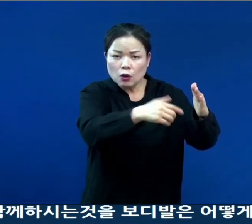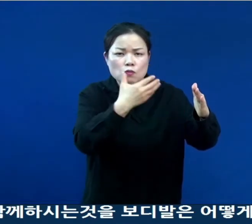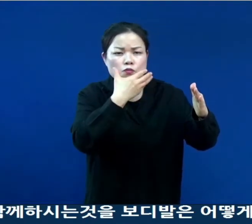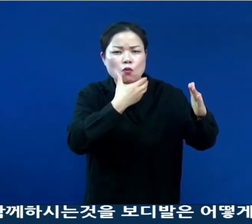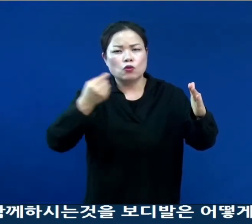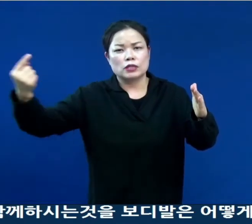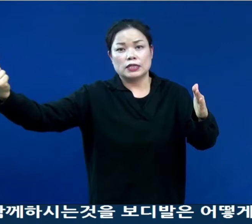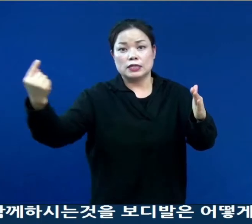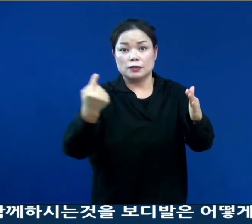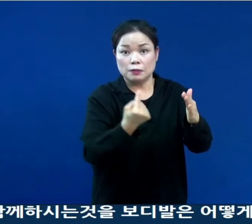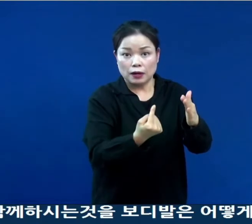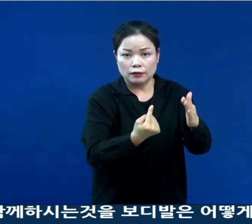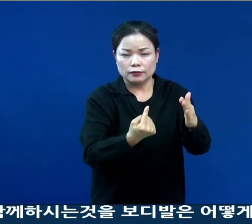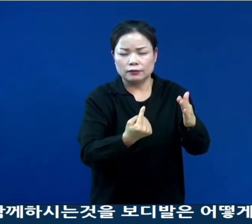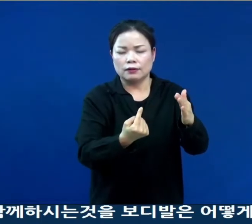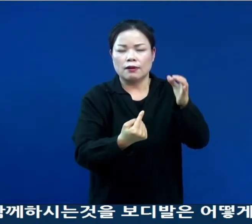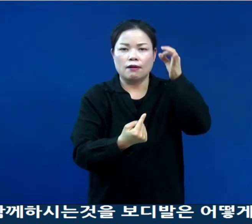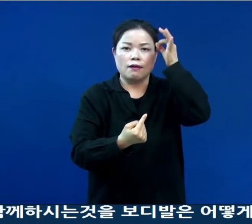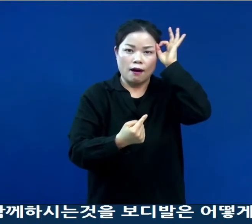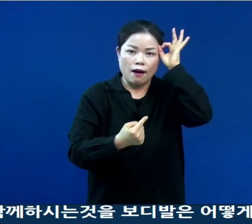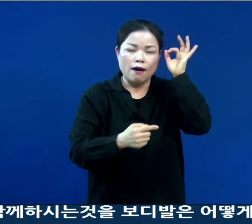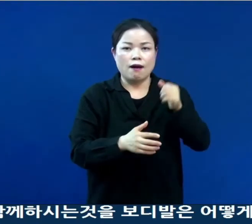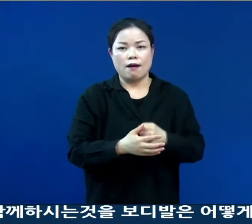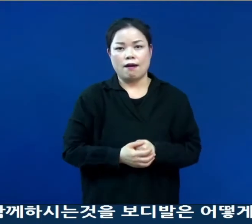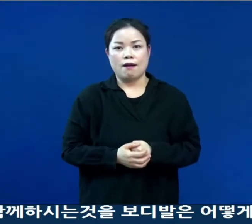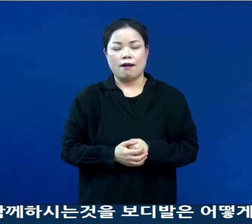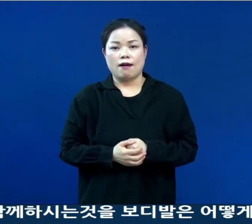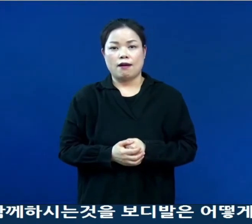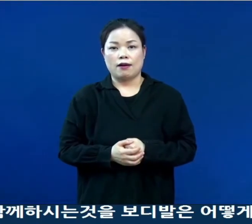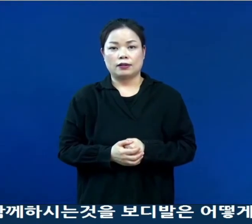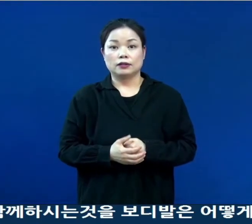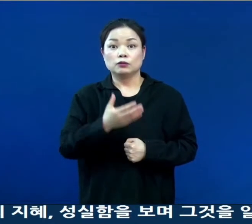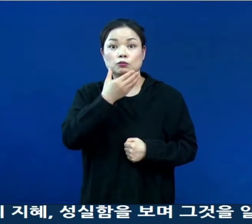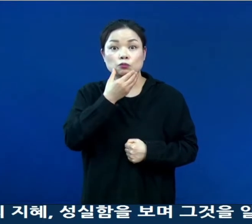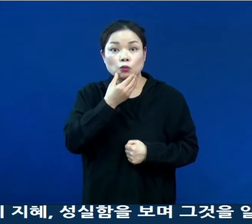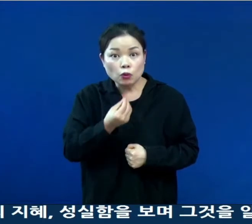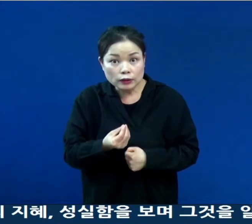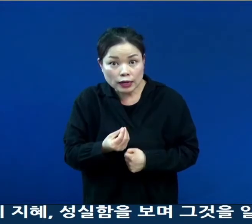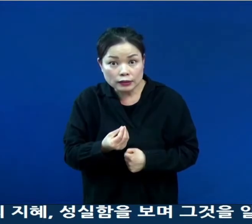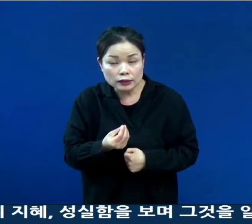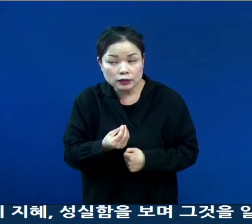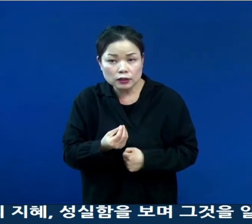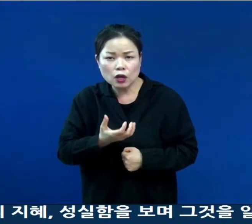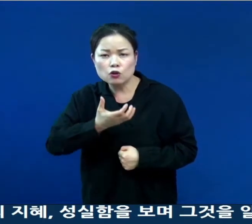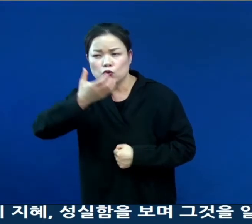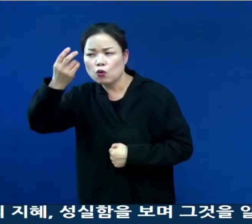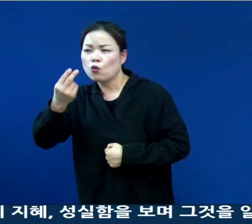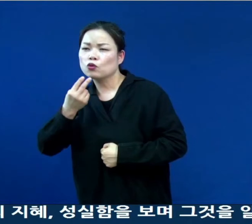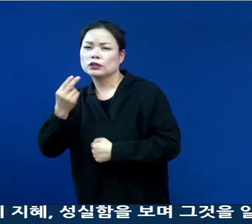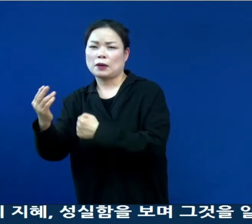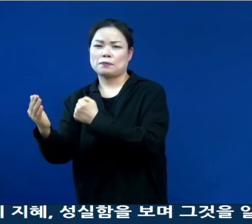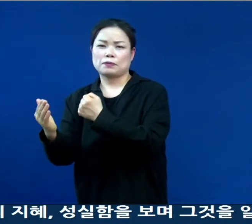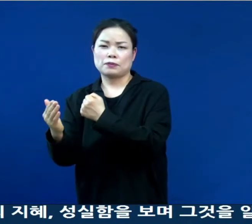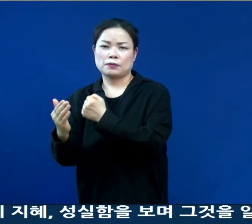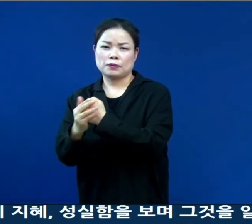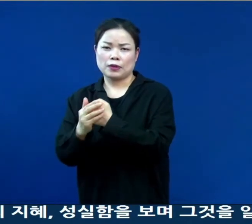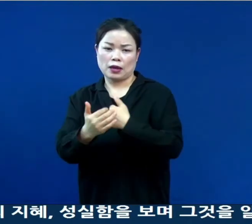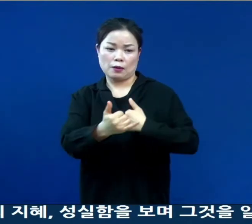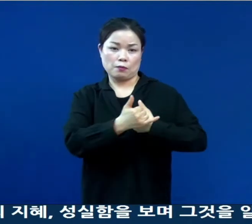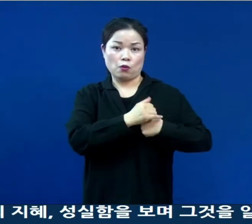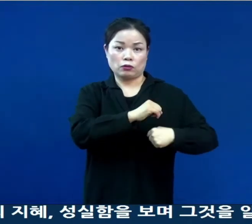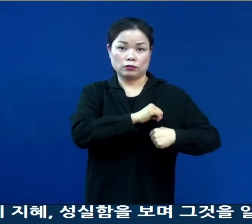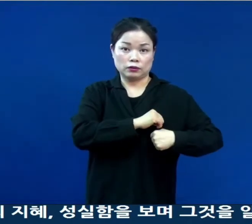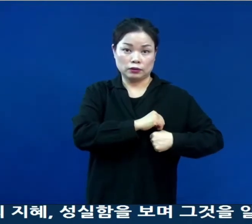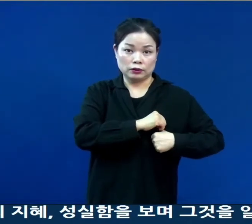복이 임했다는 사실을 알았을 것입니다. 이 복이란 것이 요셉 때문에 보디발의 재산이